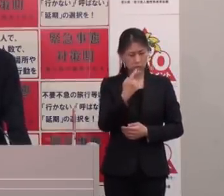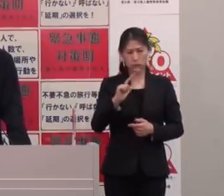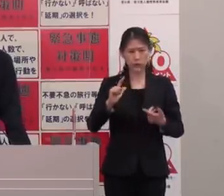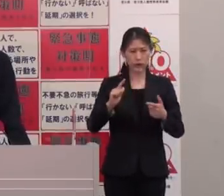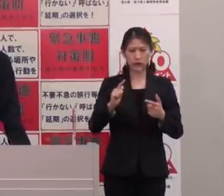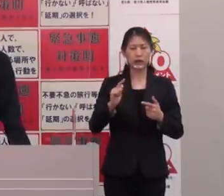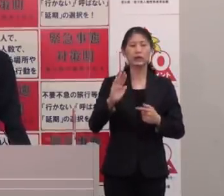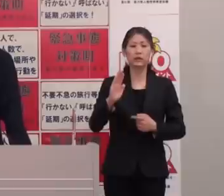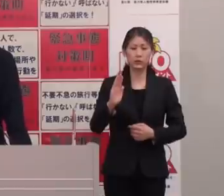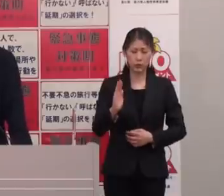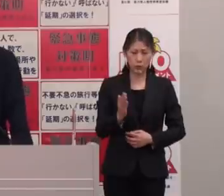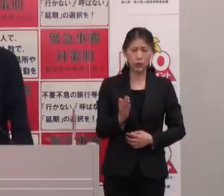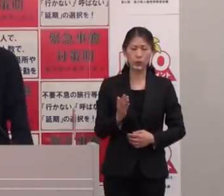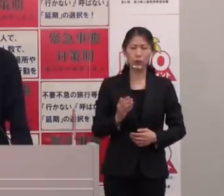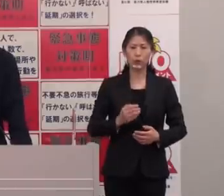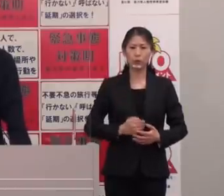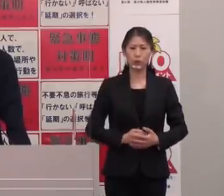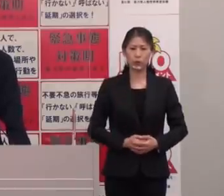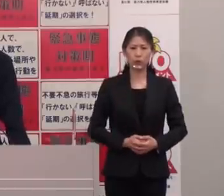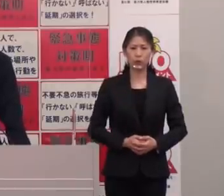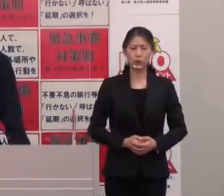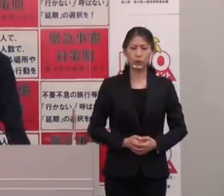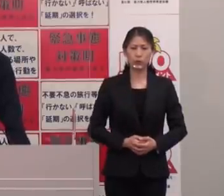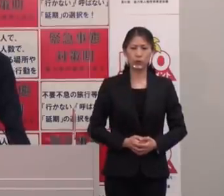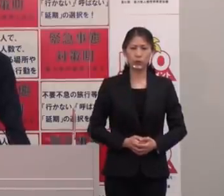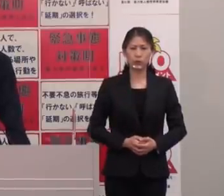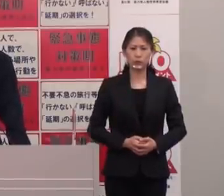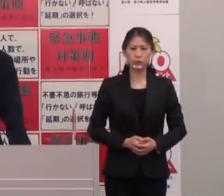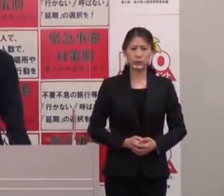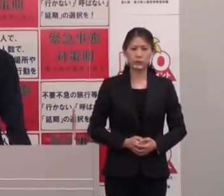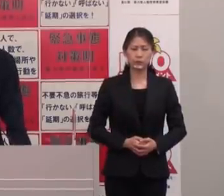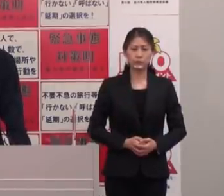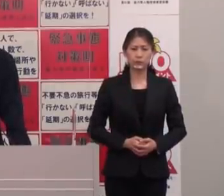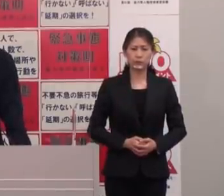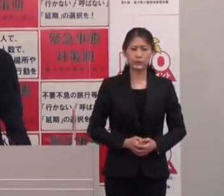またこちらの県庁の